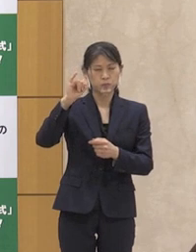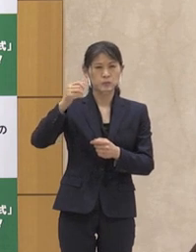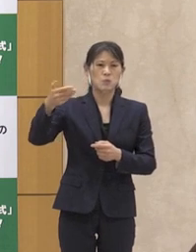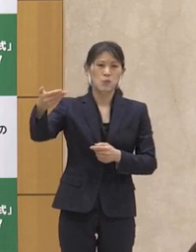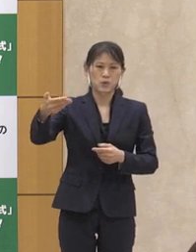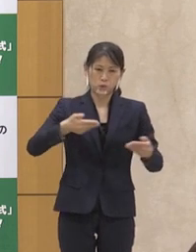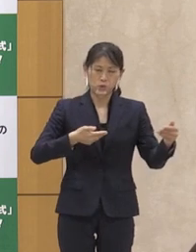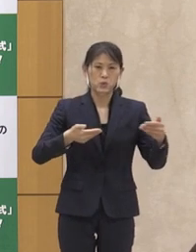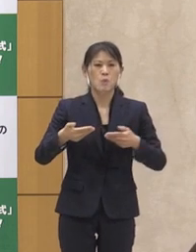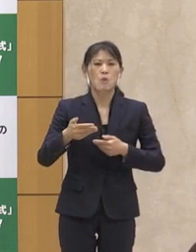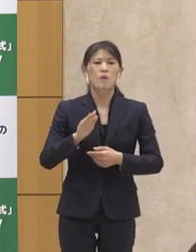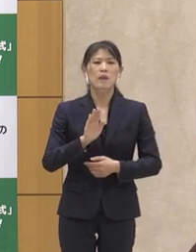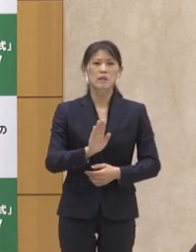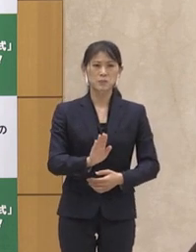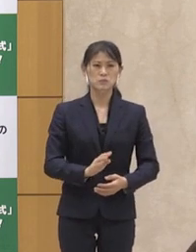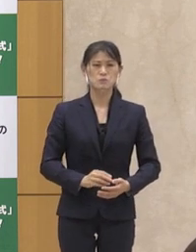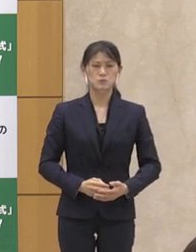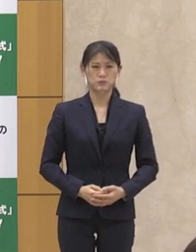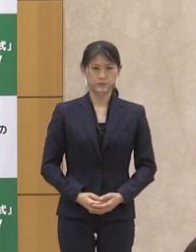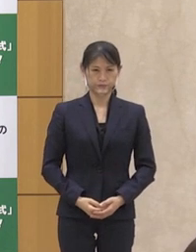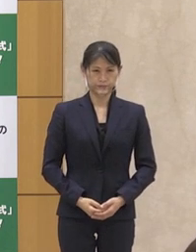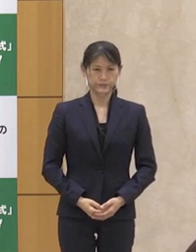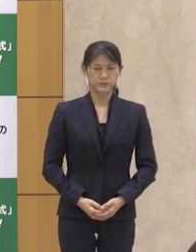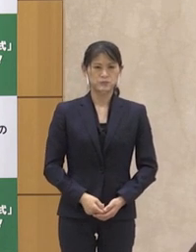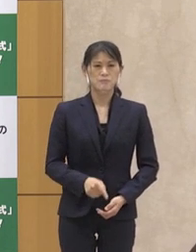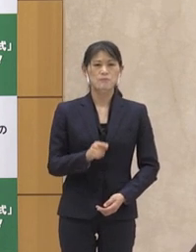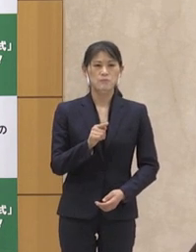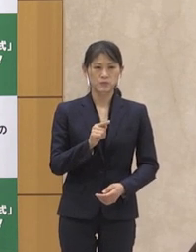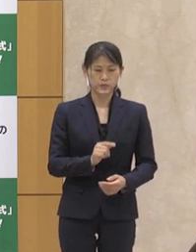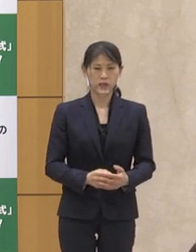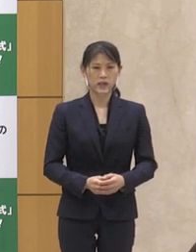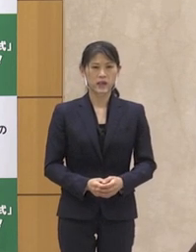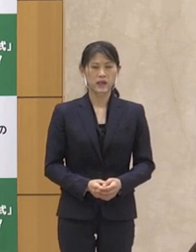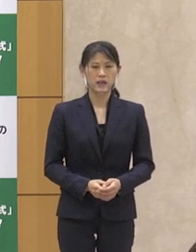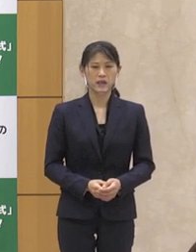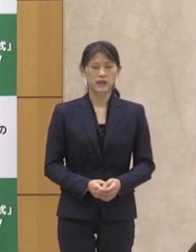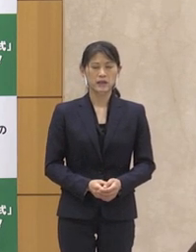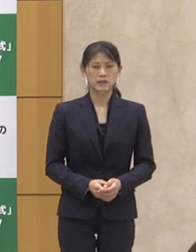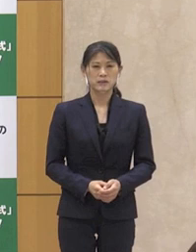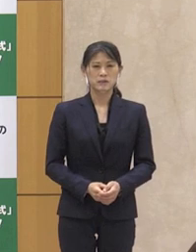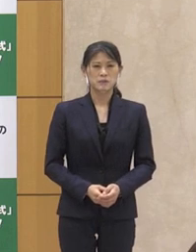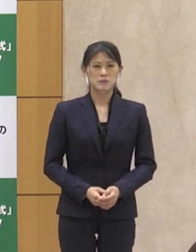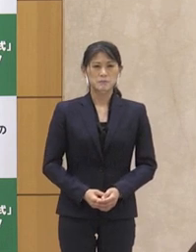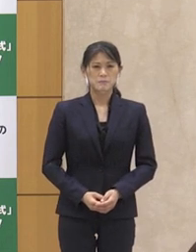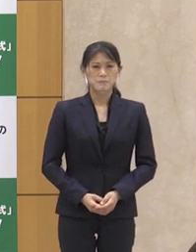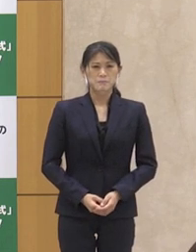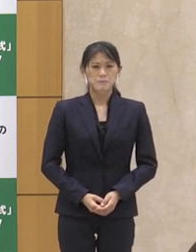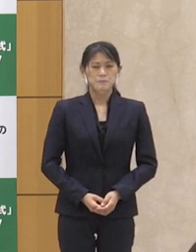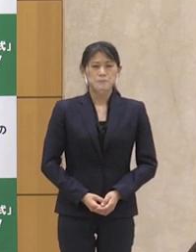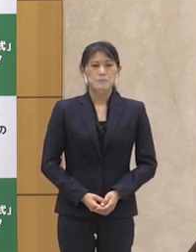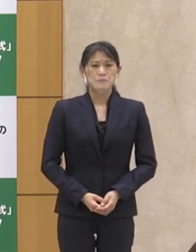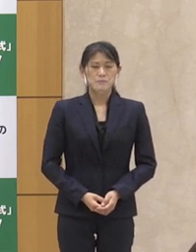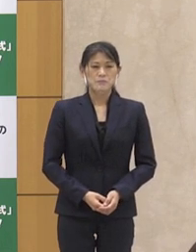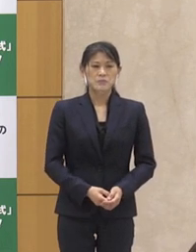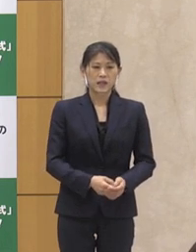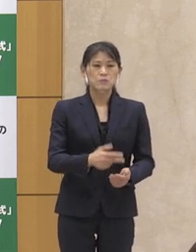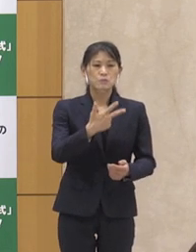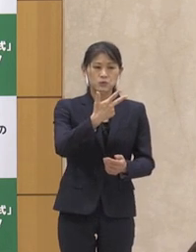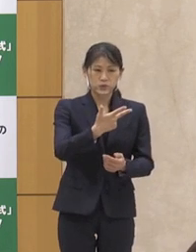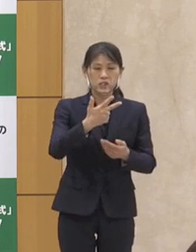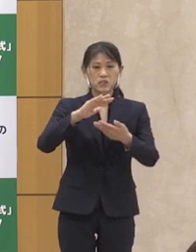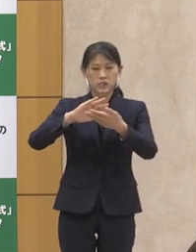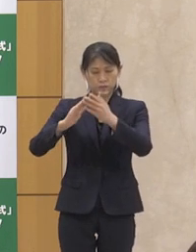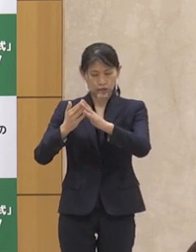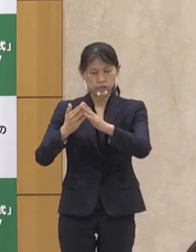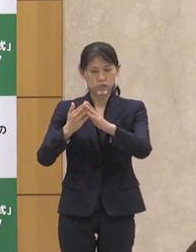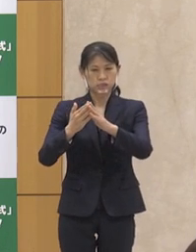。まあ、そうしたことについてですね、先ほどもお伝えしたように、各自治体からも声